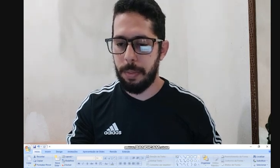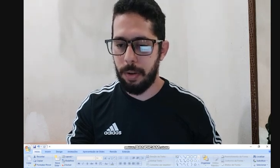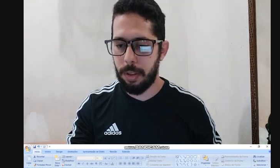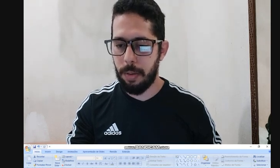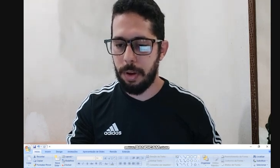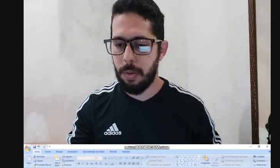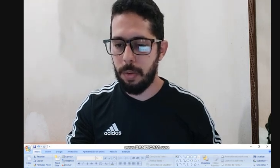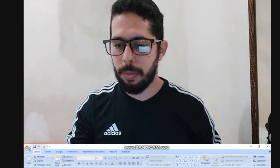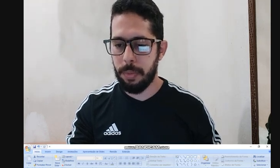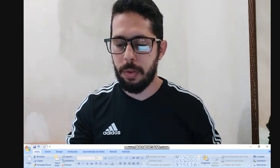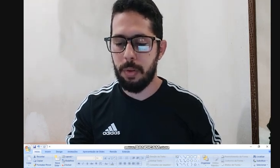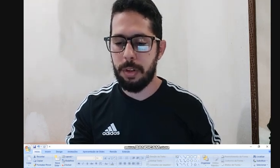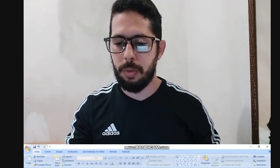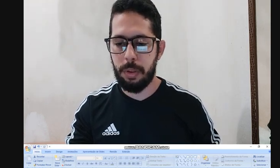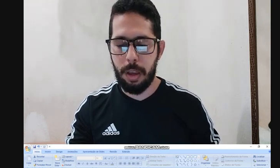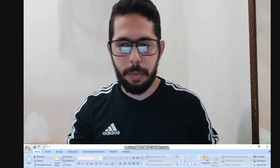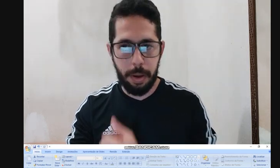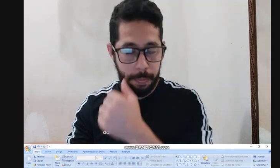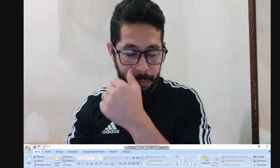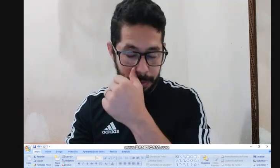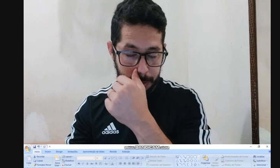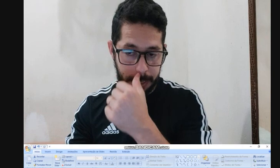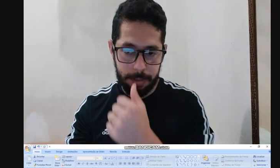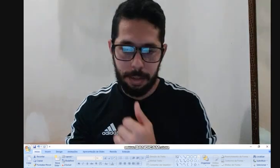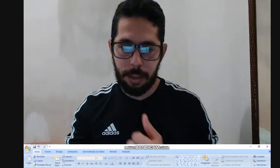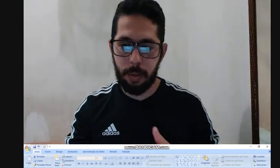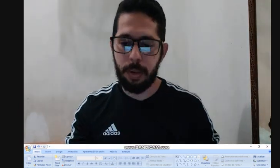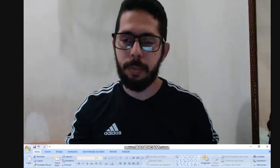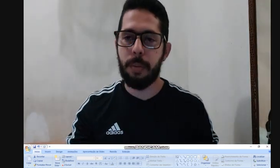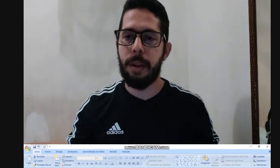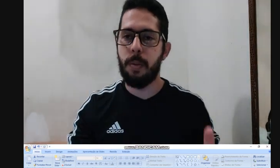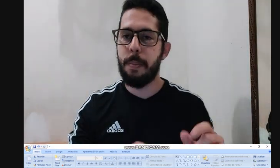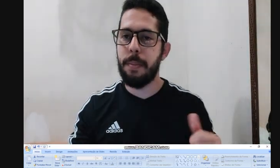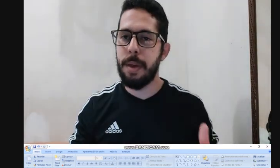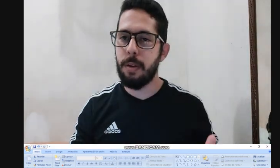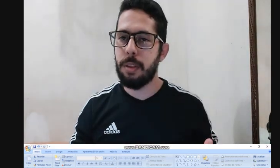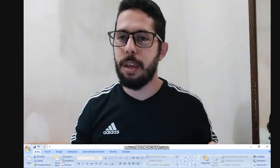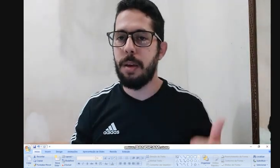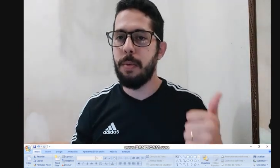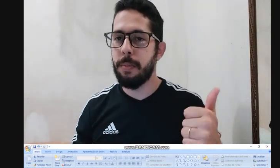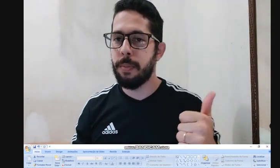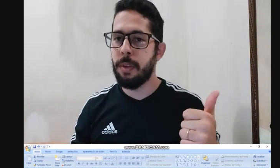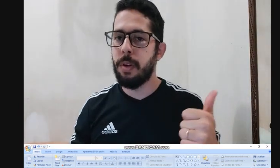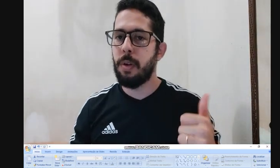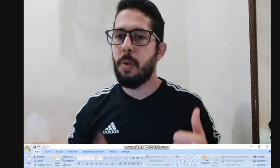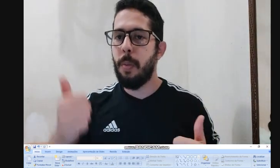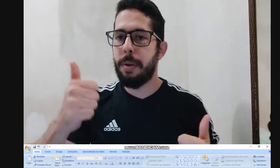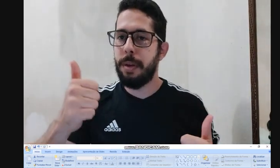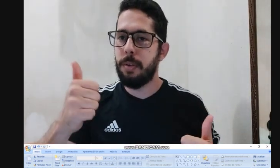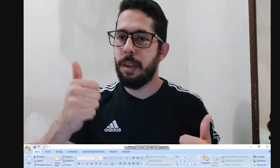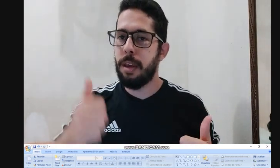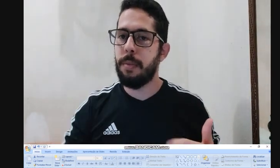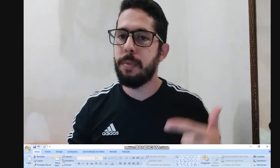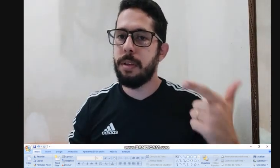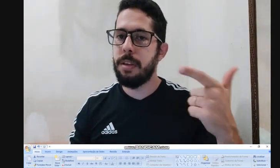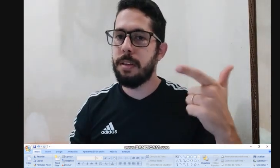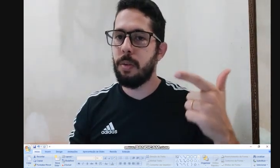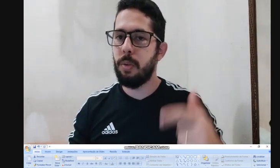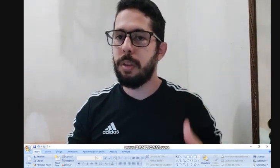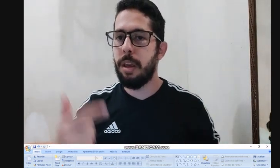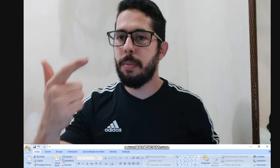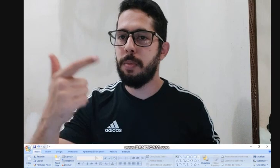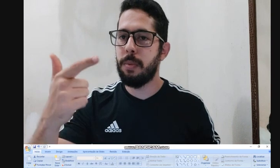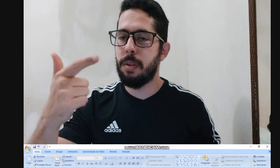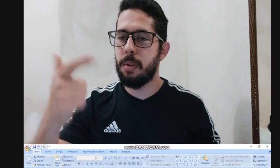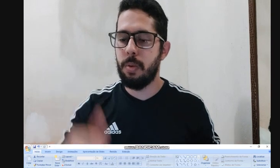Então, o primeiro termo é 1, o segundo termo é 3. Então, eu multiplico o primeiro termo com o primeiro termo e